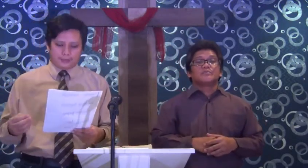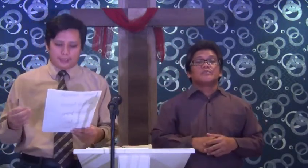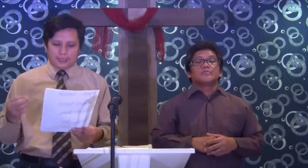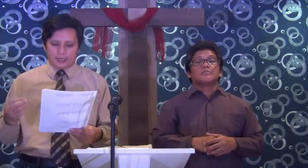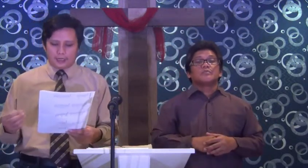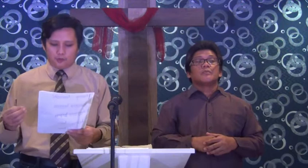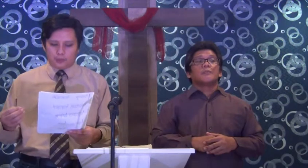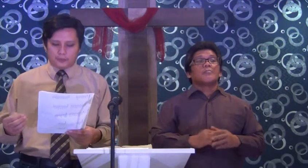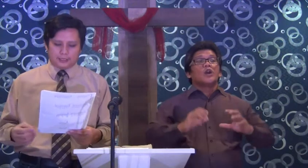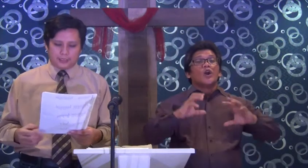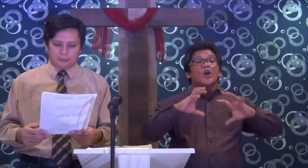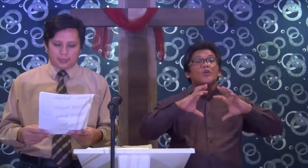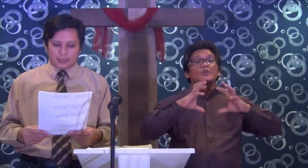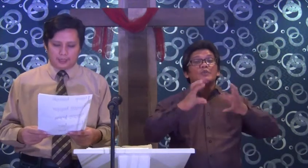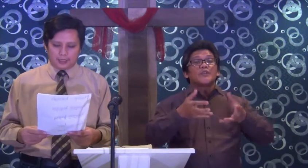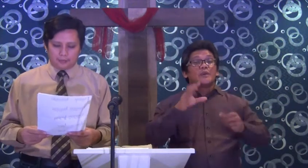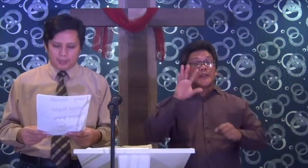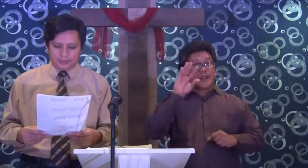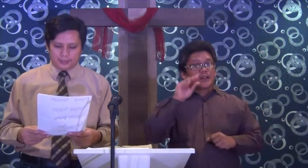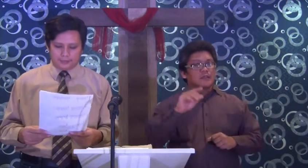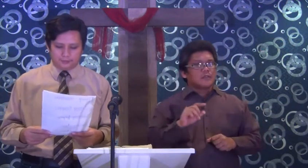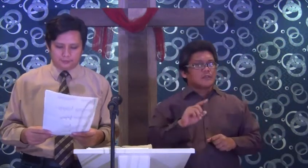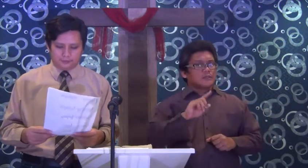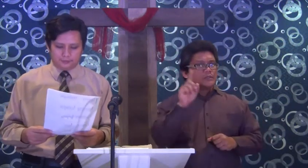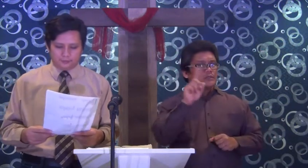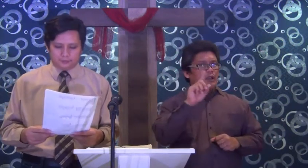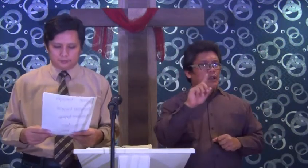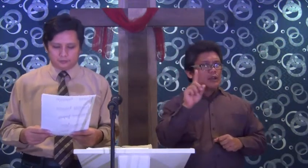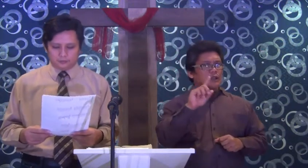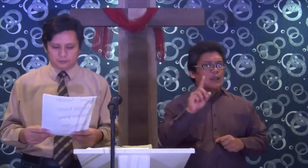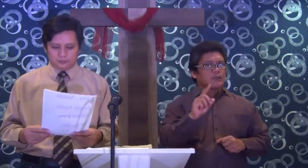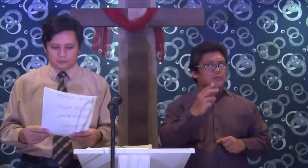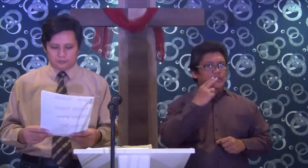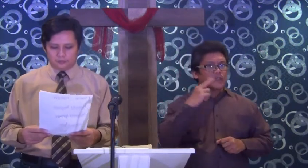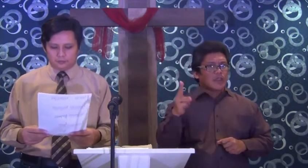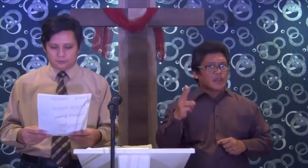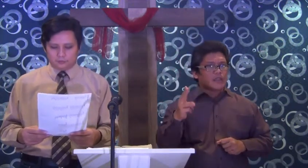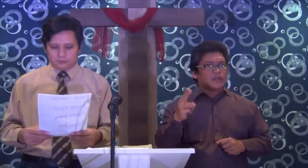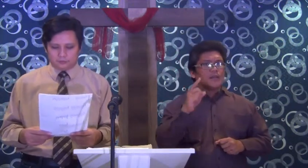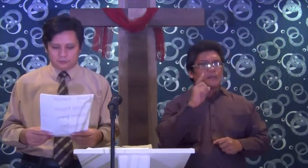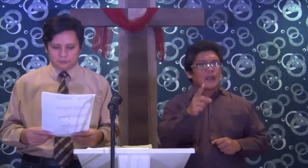Dunia berkata, janganlah mudah percaya maka Anda akan bahagia.